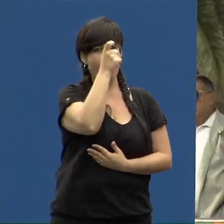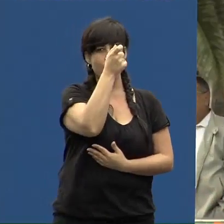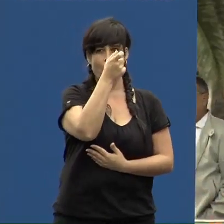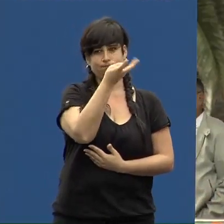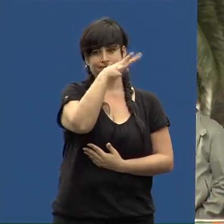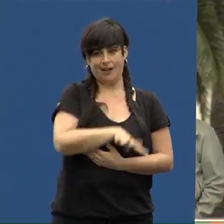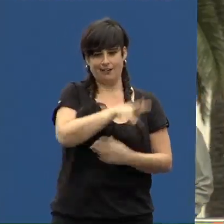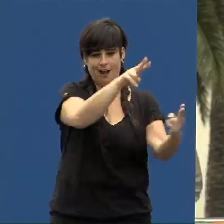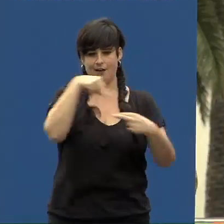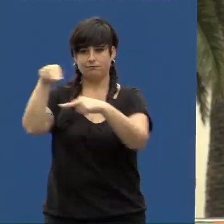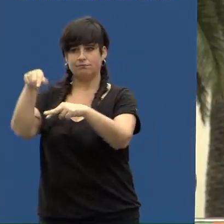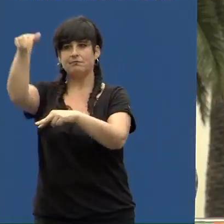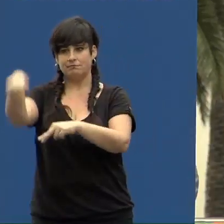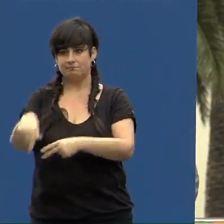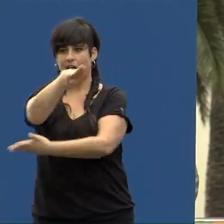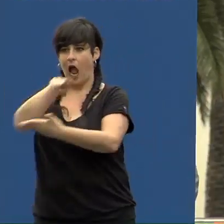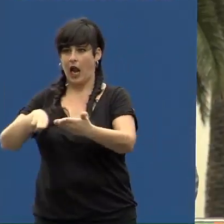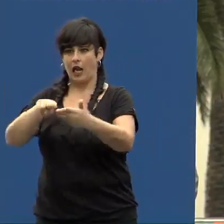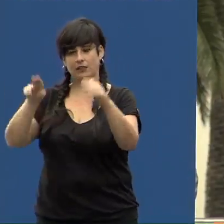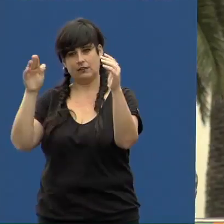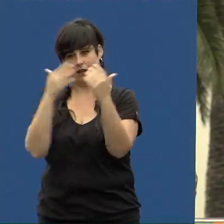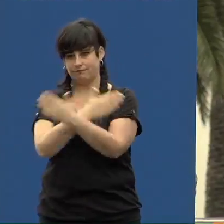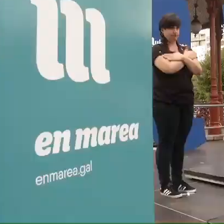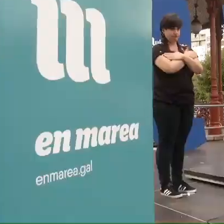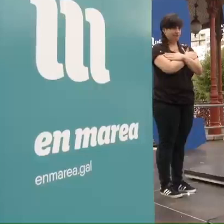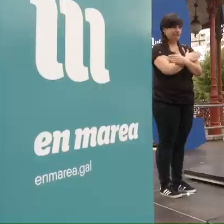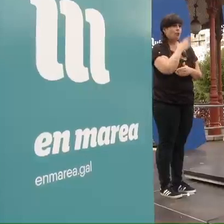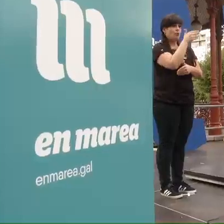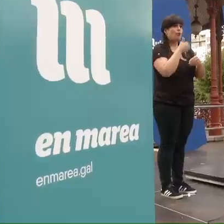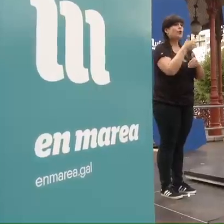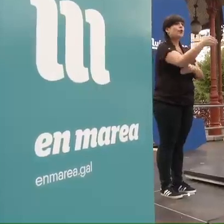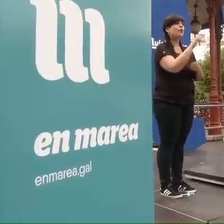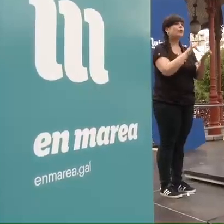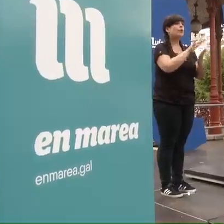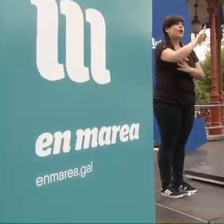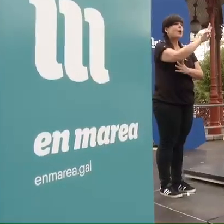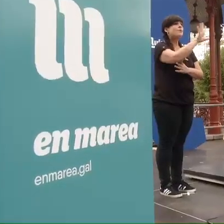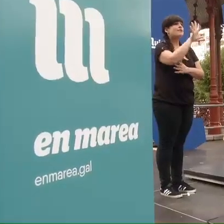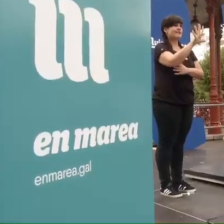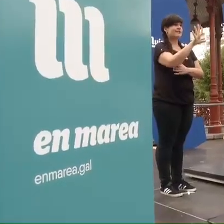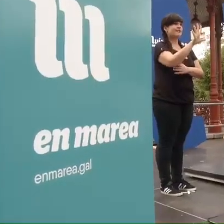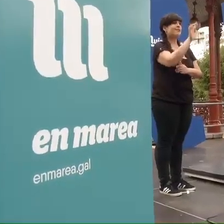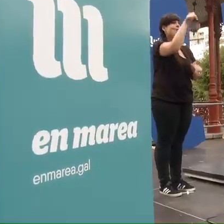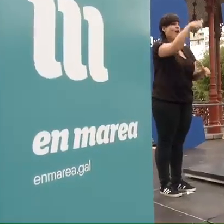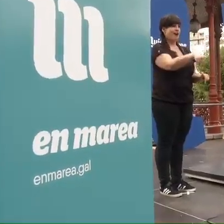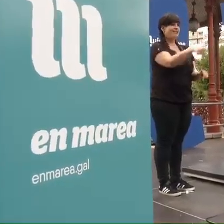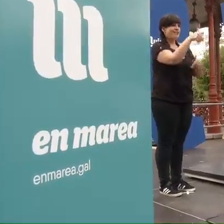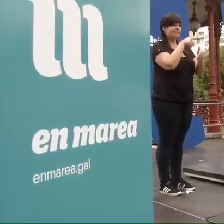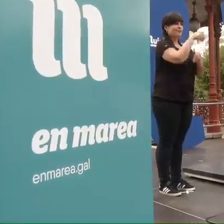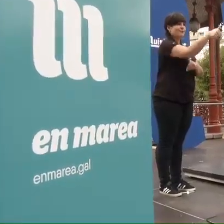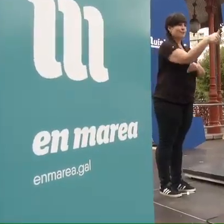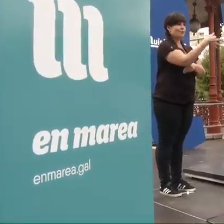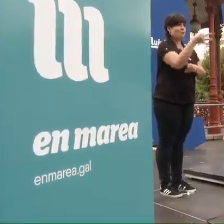Y estoy aquí porque Galicia, el próximo 25 de septiembre, se juega su presente y su